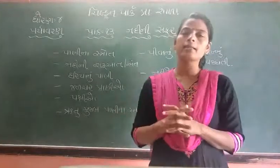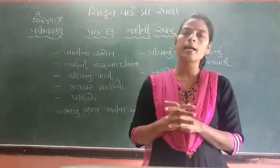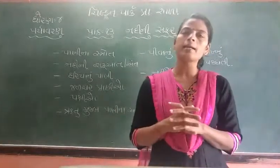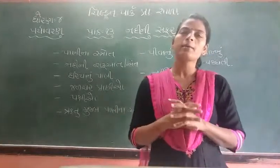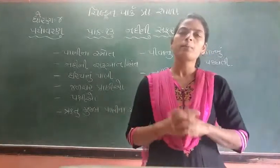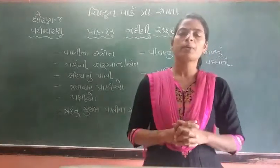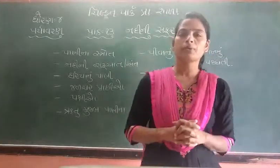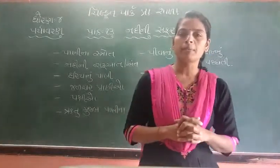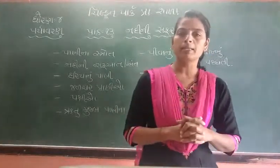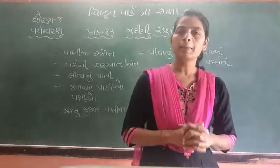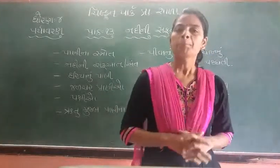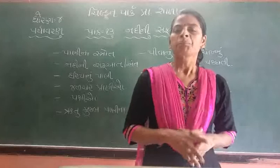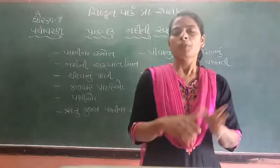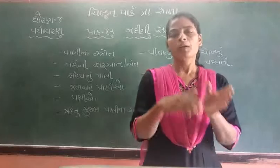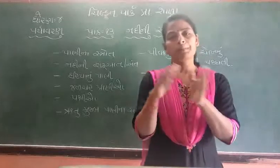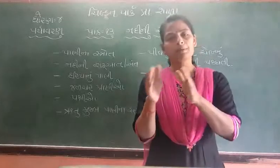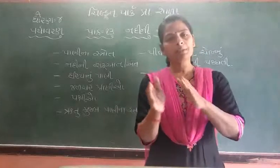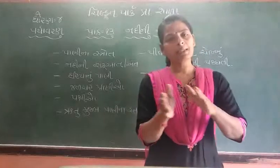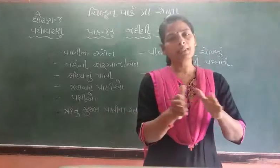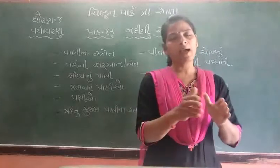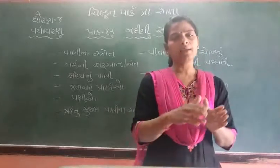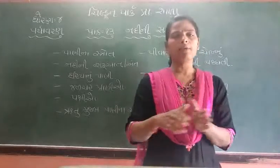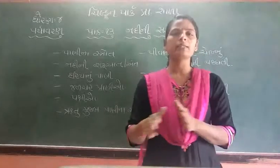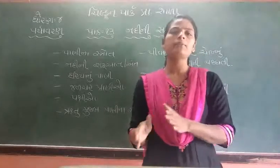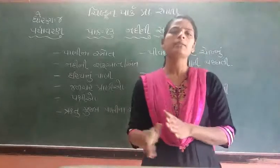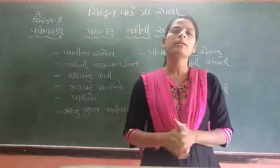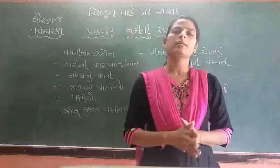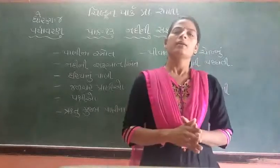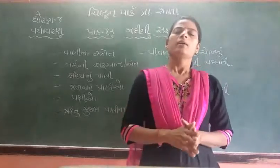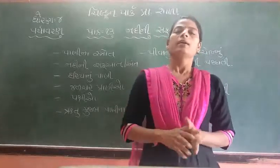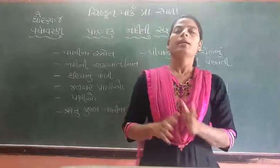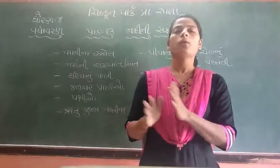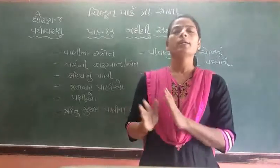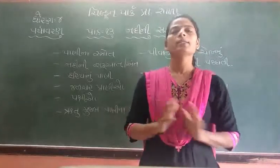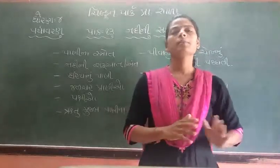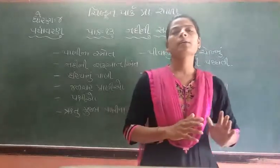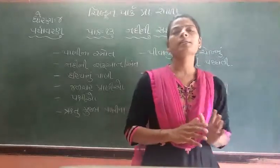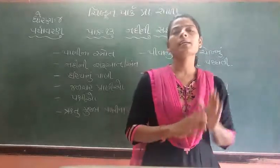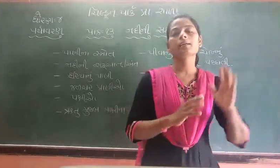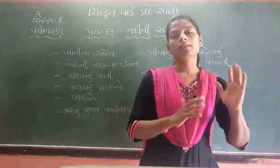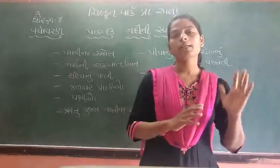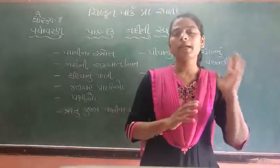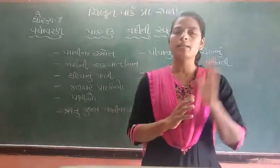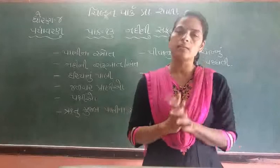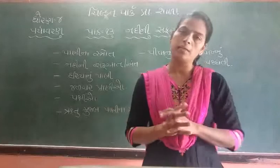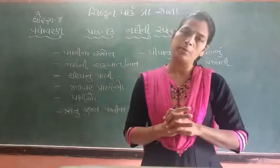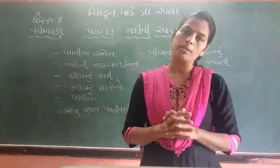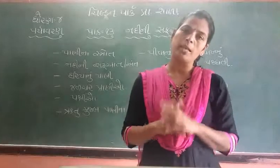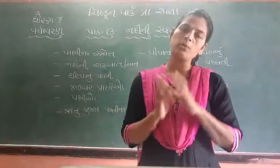થાય? પર્વતમાંથી। અને પર્વતમાંથી થાય અને વહેતી વહેતી એ કોને જઈને મળે છે? દરિયાને જઈને મળે છે। એનો